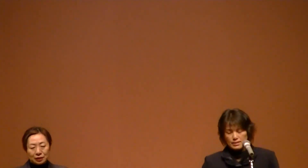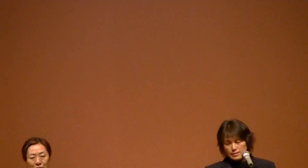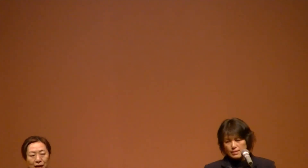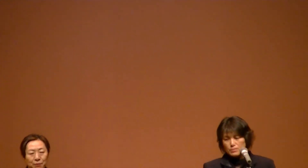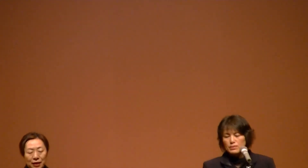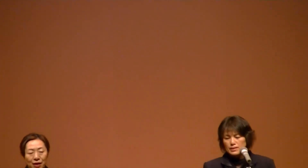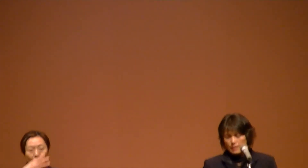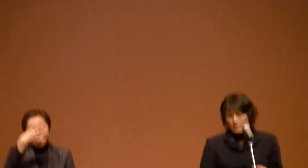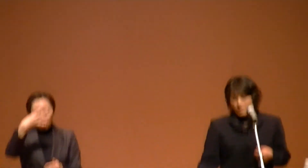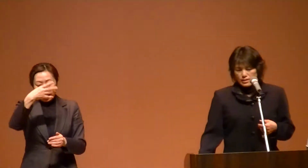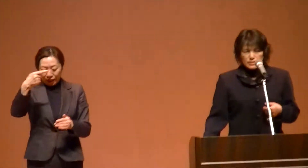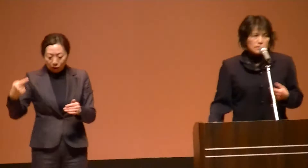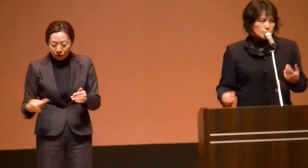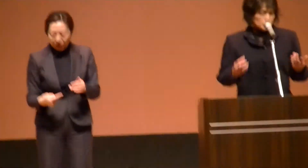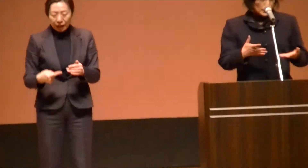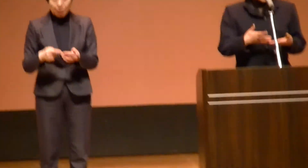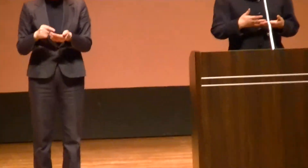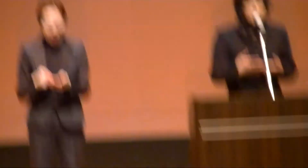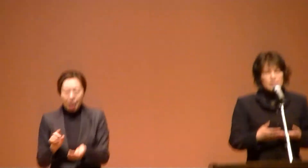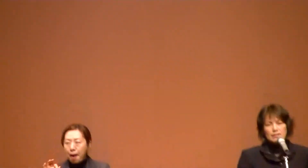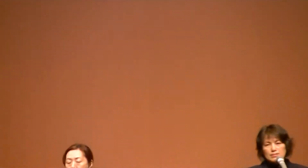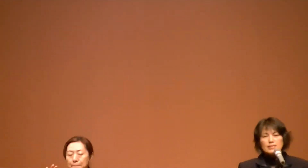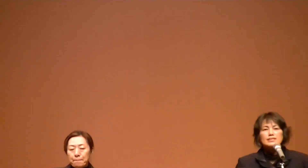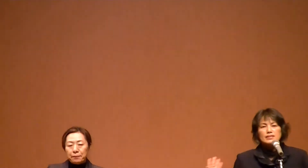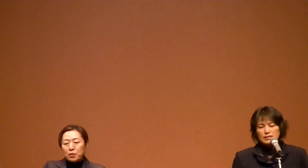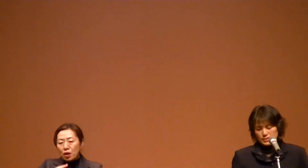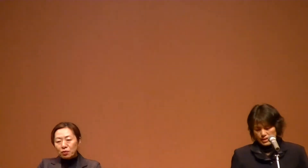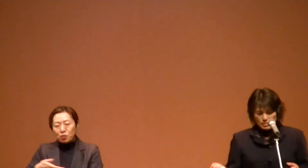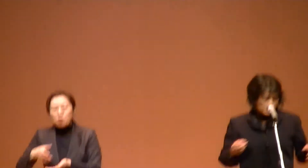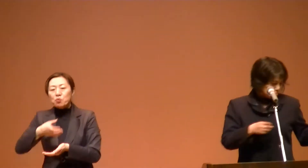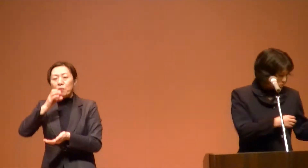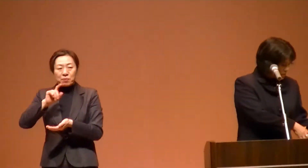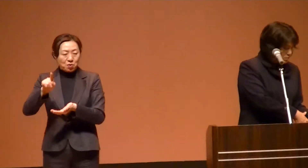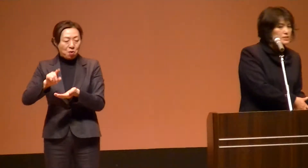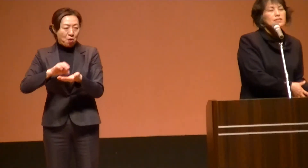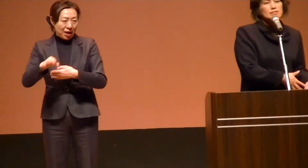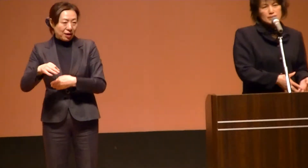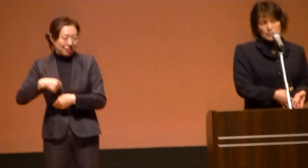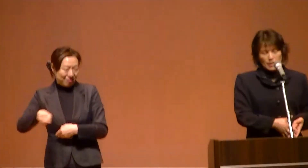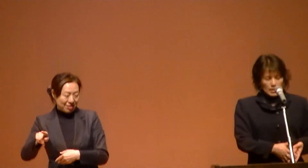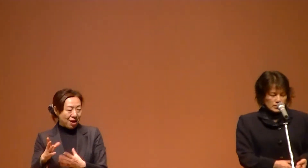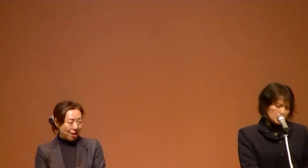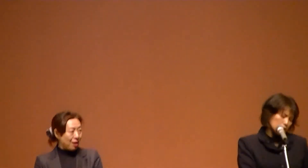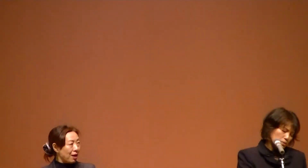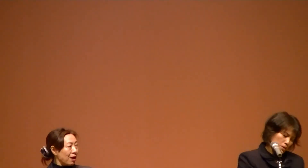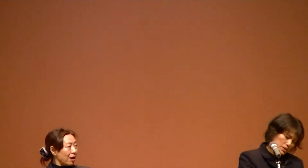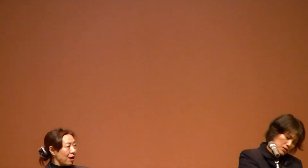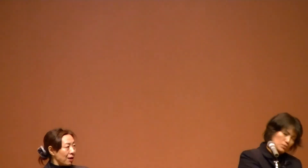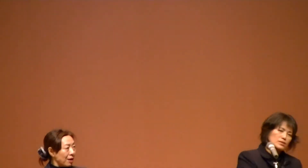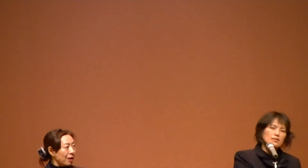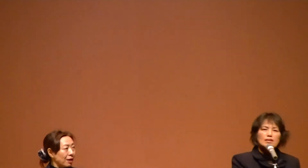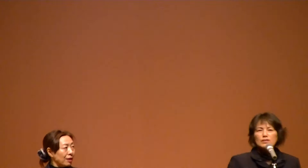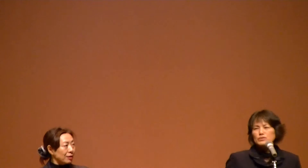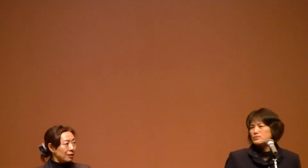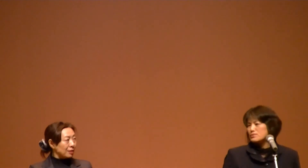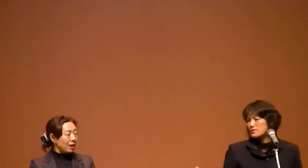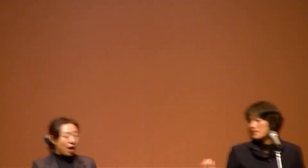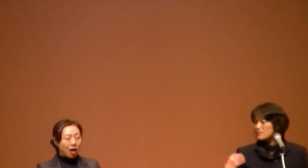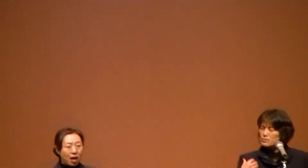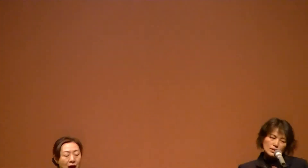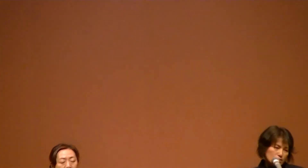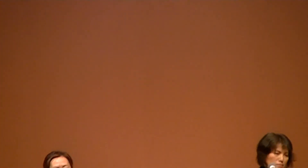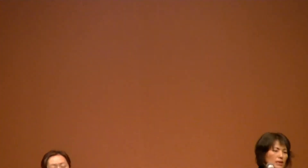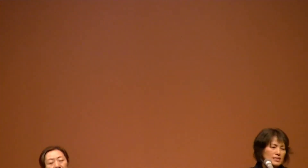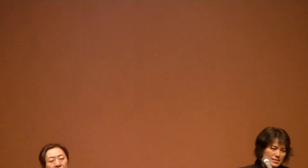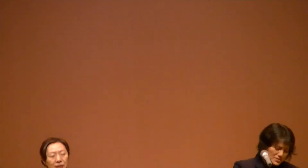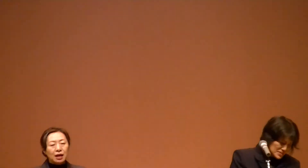1階まで行った後を見て、そしたら売店のお姉さんは逃げていなくて物が落ちてるんです。でもこれ拾ってたらあの人なん